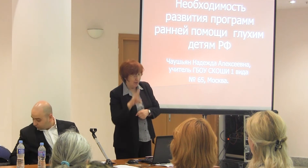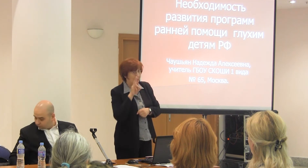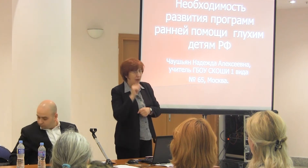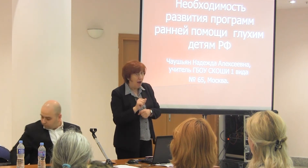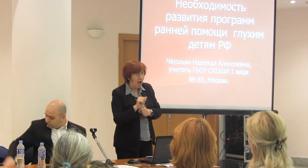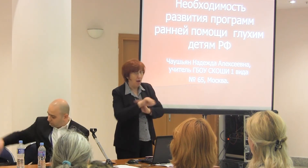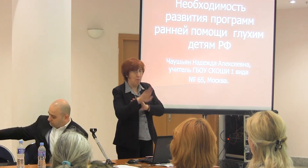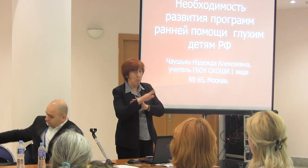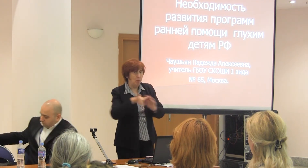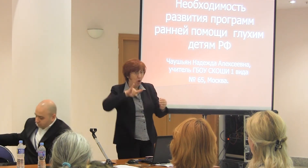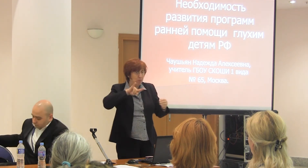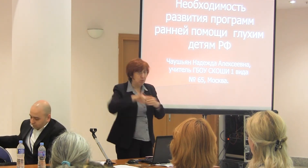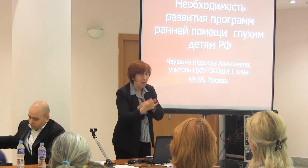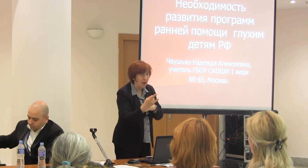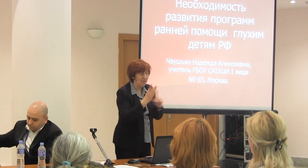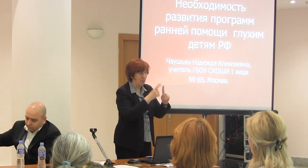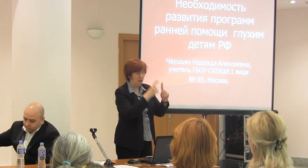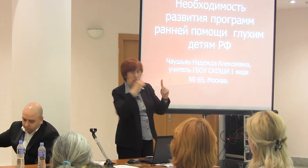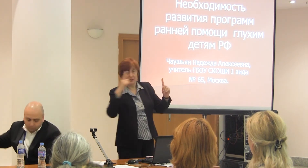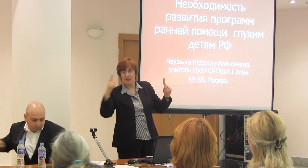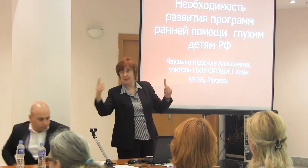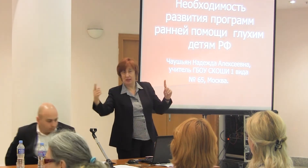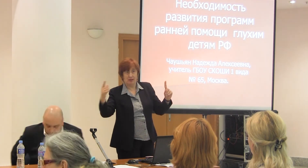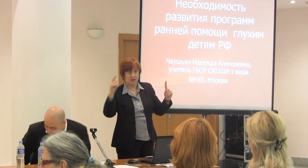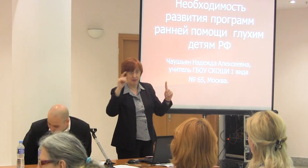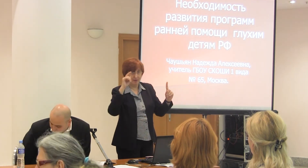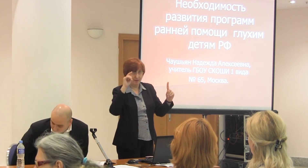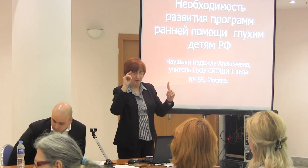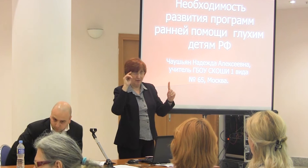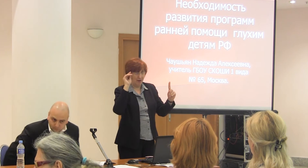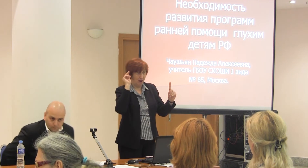На самую главную проблему жизни любого человека, за пробел